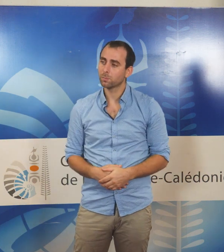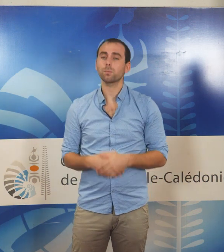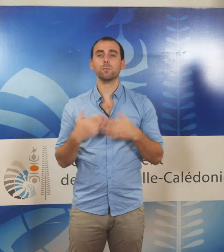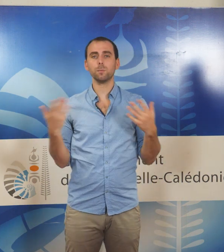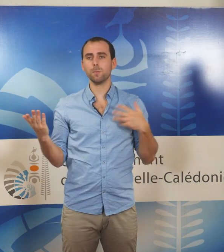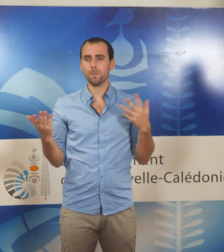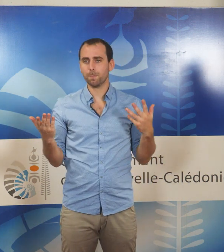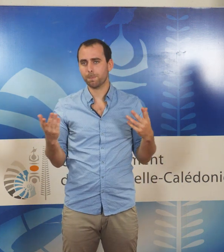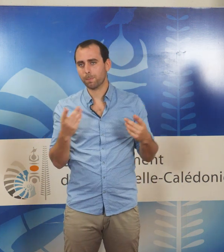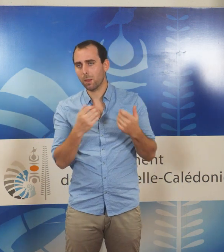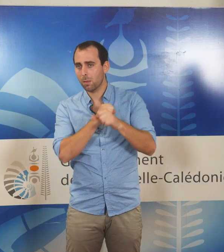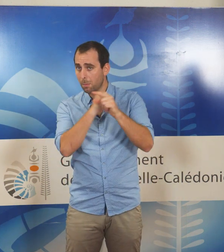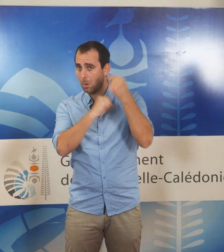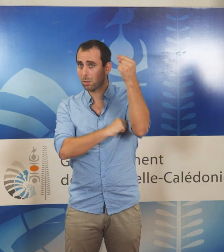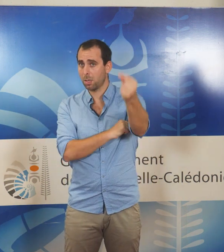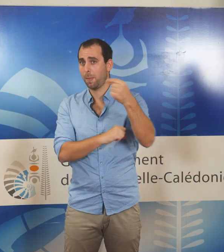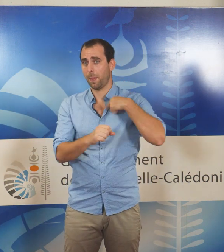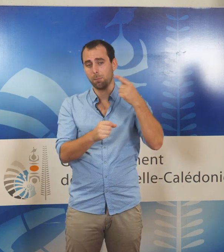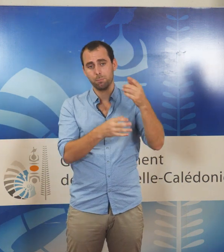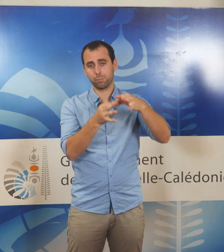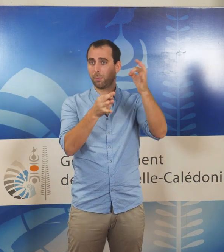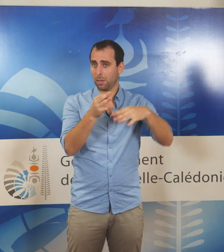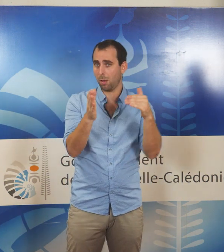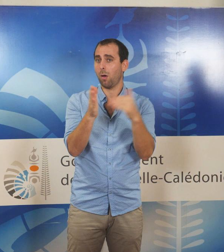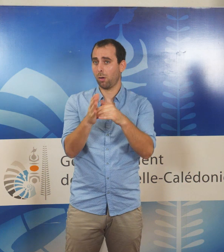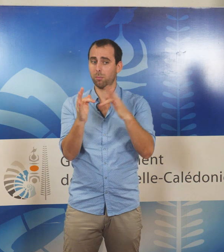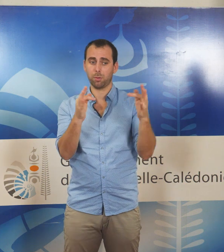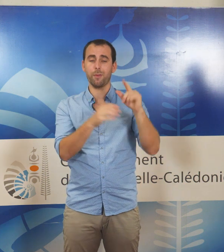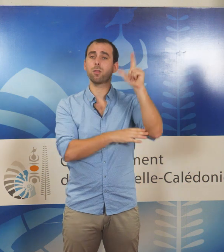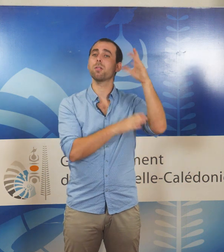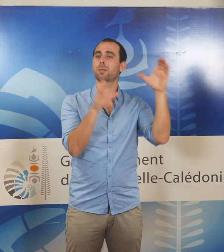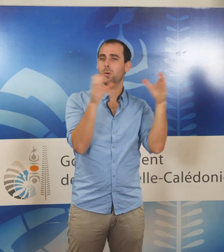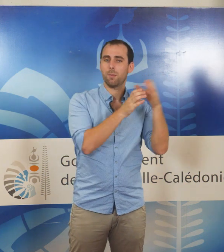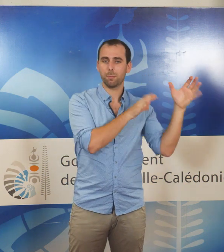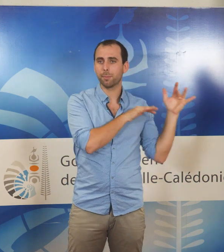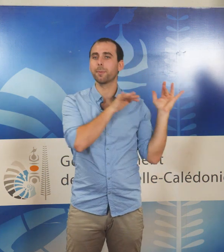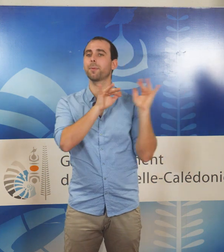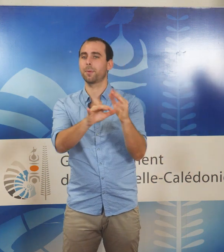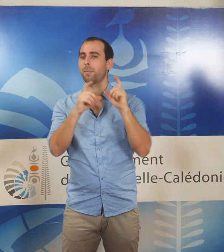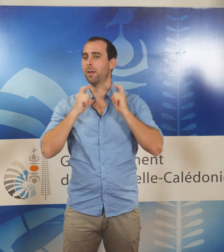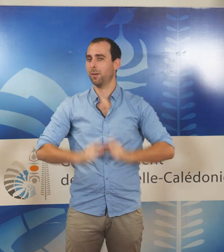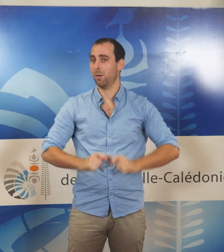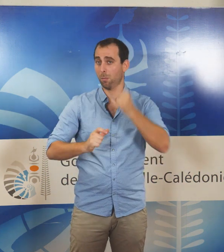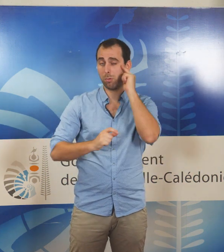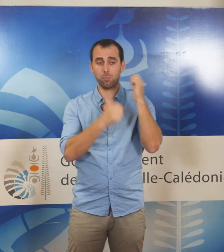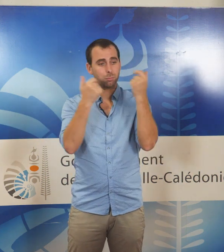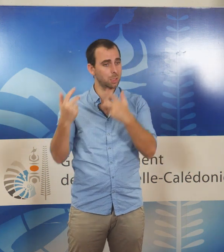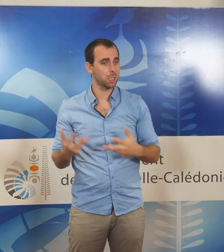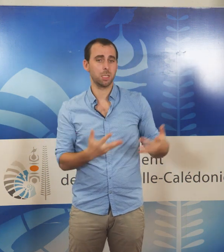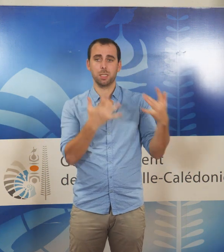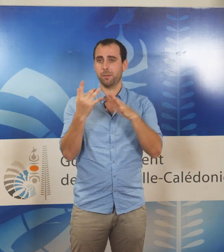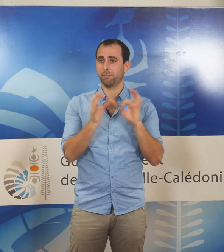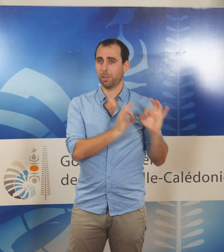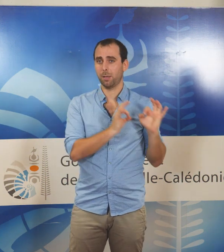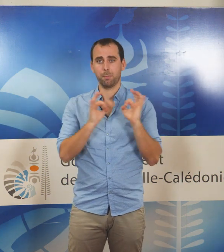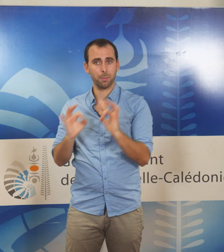refera un bilan la semaine prochaine sur le deuxième groupe pour que vous puissiez disposer des chiffres actualisés à